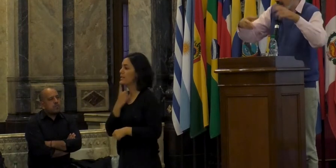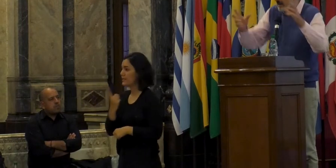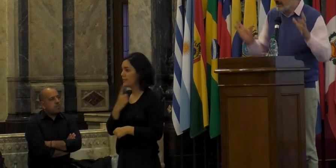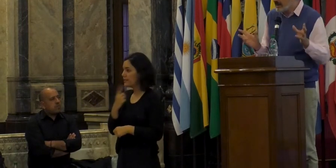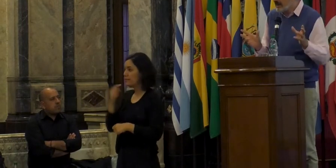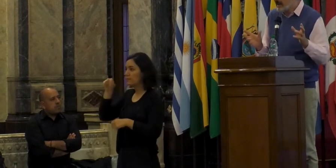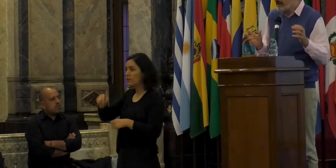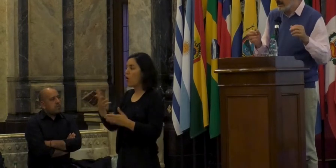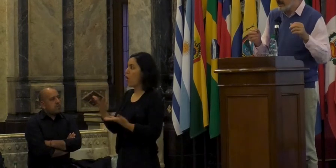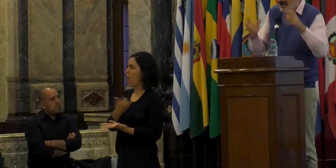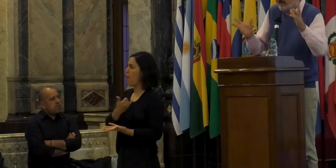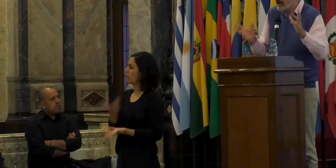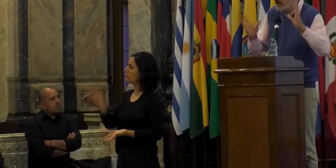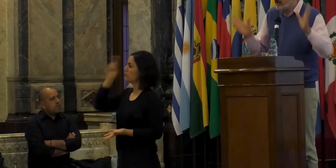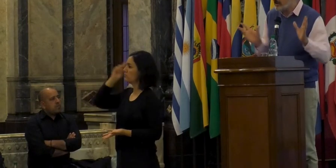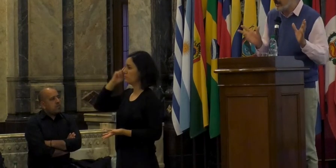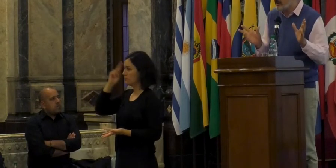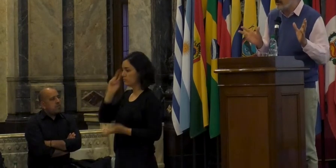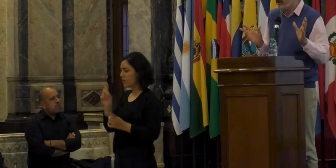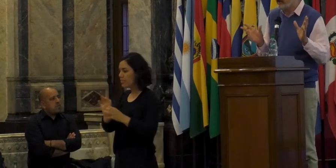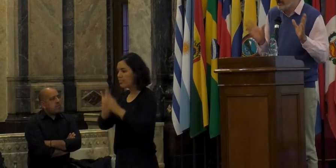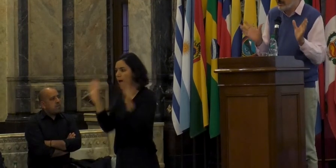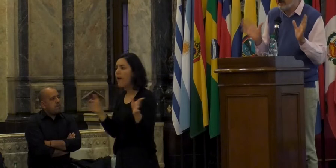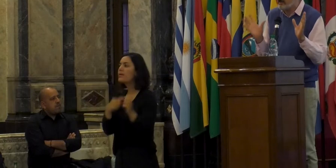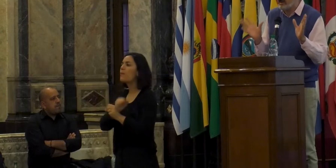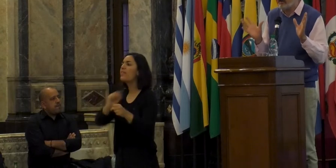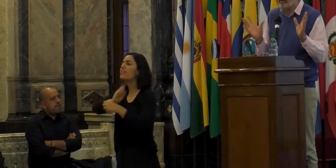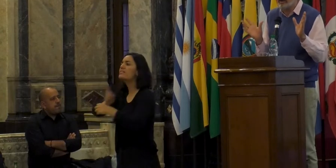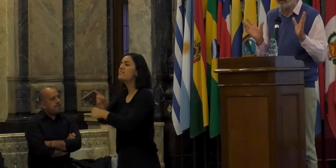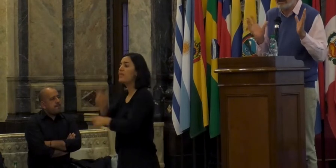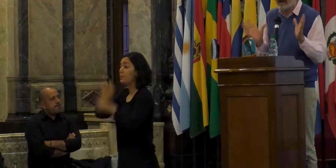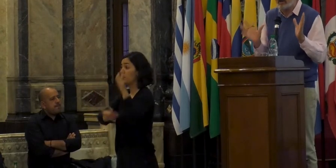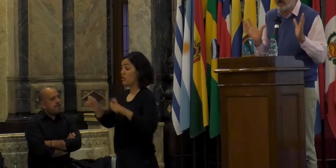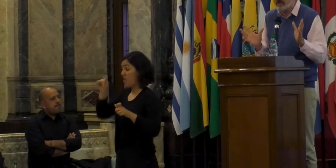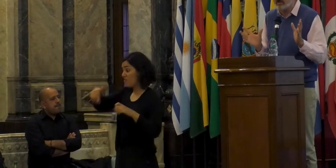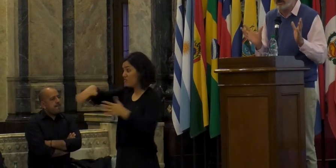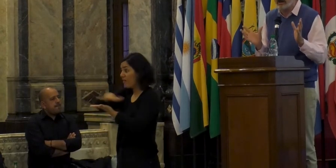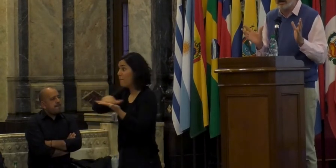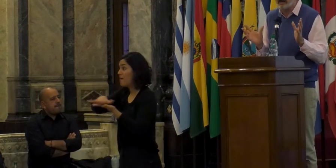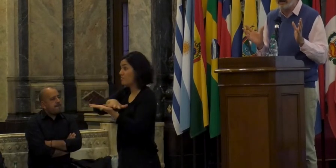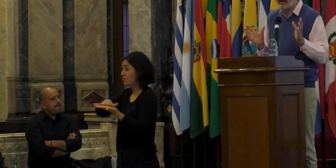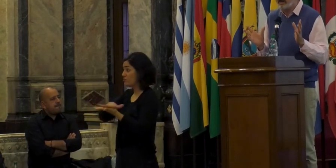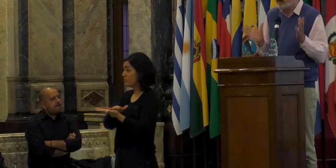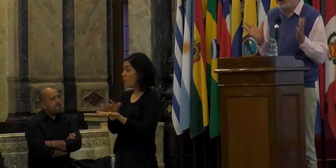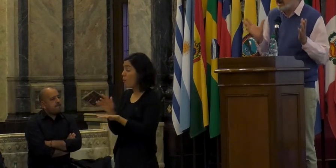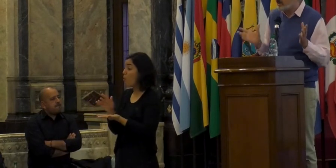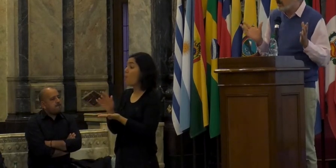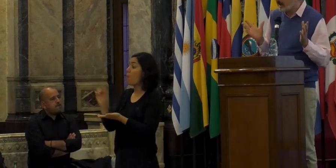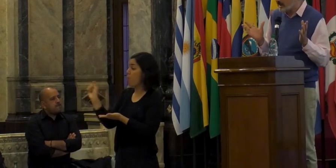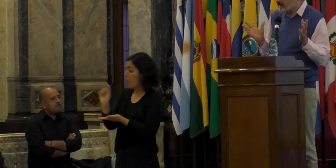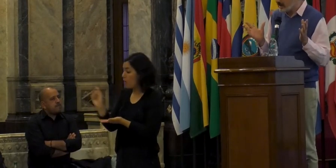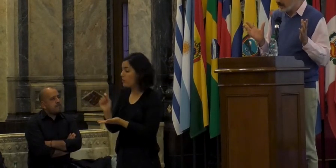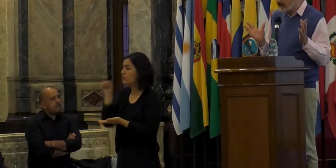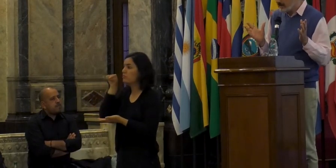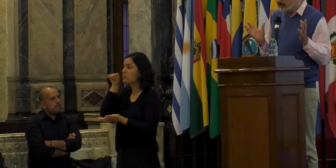esfera de racionalidad, de deliberación y de toma de decisiones, ¿no? Eso es el espacio público. Y esa revolución moderna ha opacado en